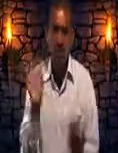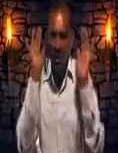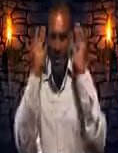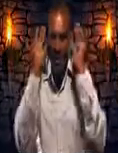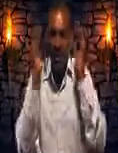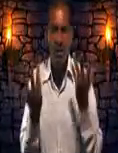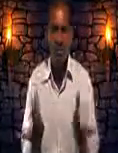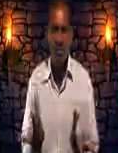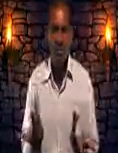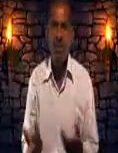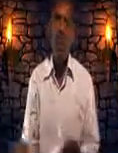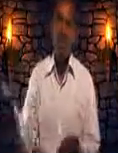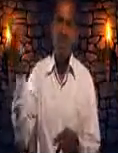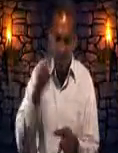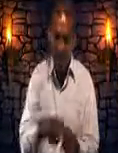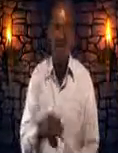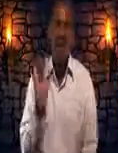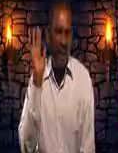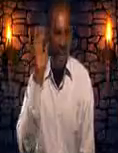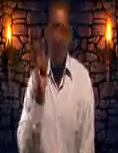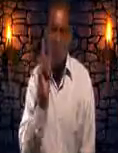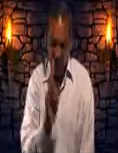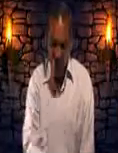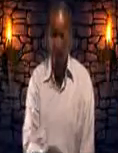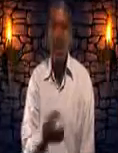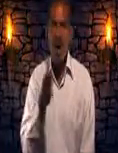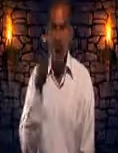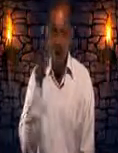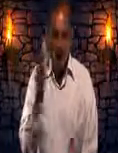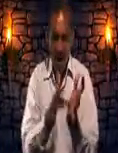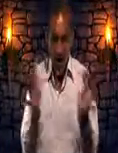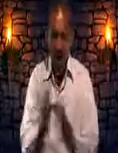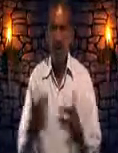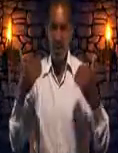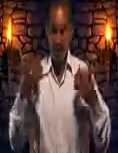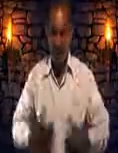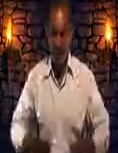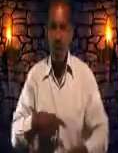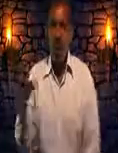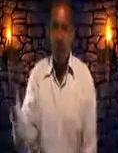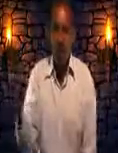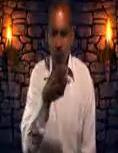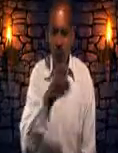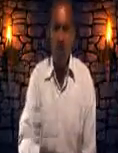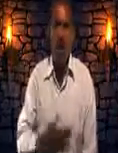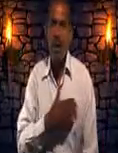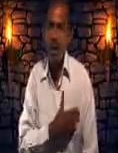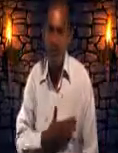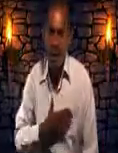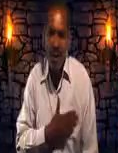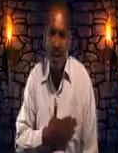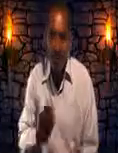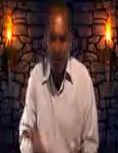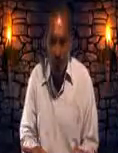நீங்கள் கேளாமல் போனீர்கள், மறுபடியும் கேட்க வேண்டியதென்ன? அவருக்கு சீஷராக உங்களுக்கு மனதுண்டோ